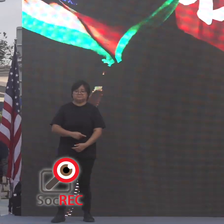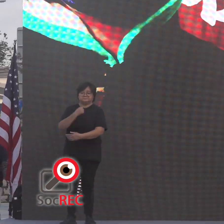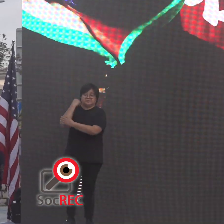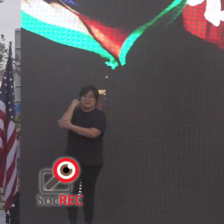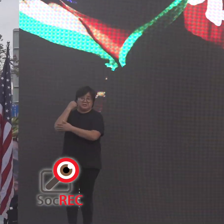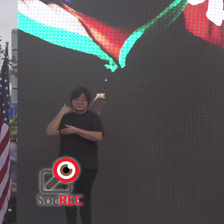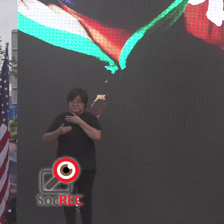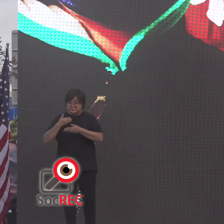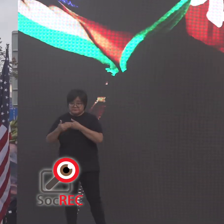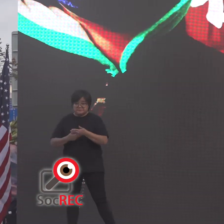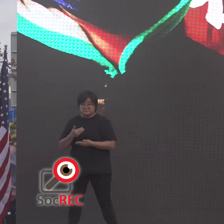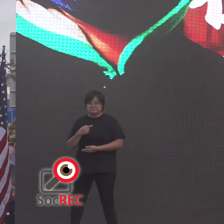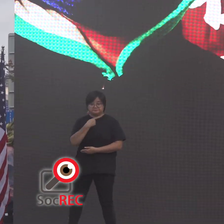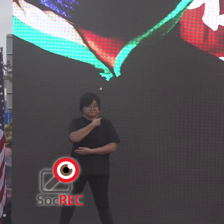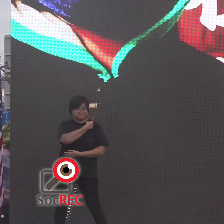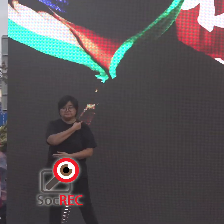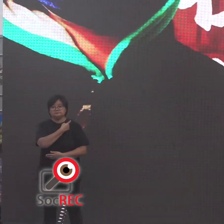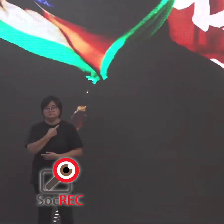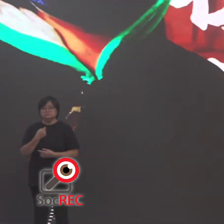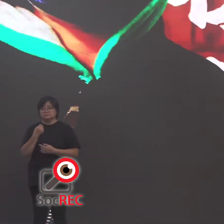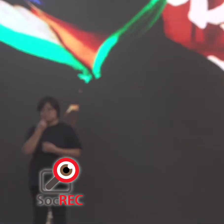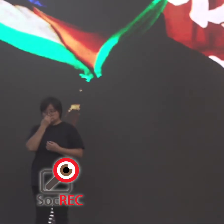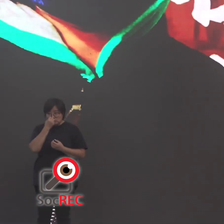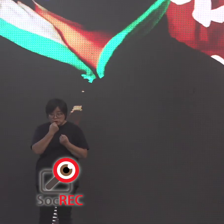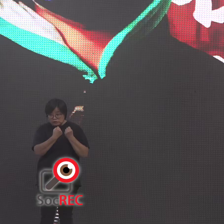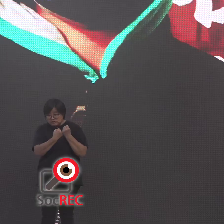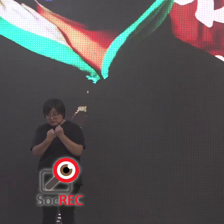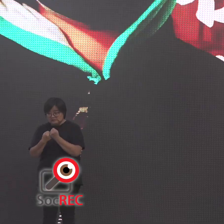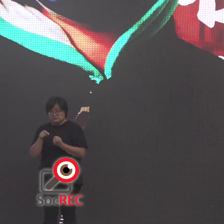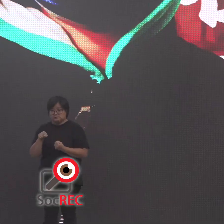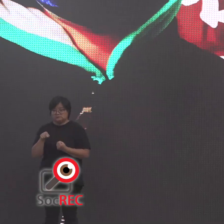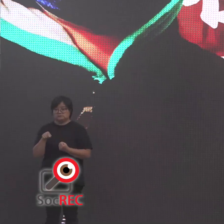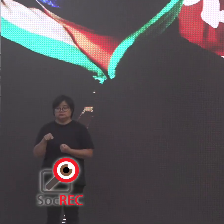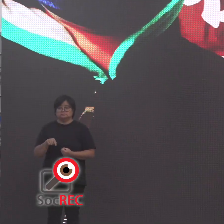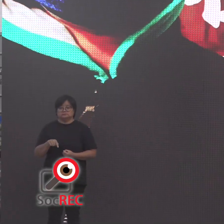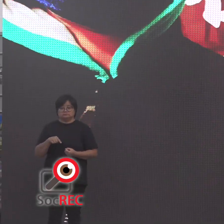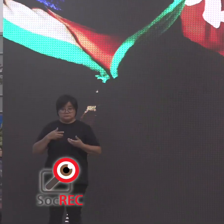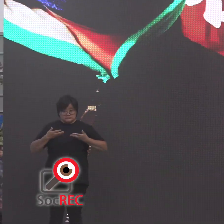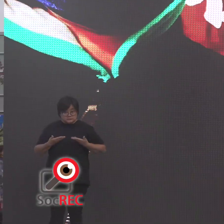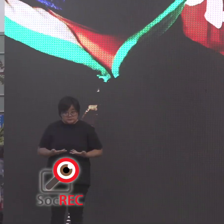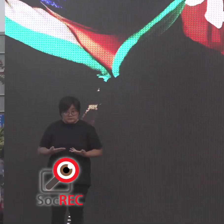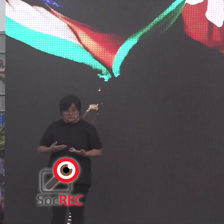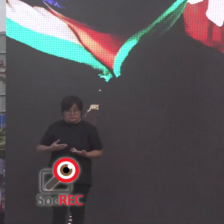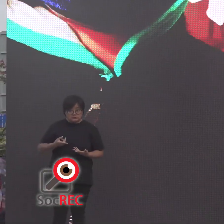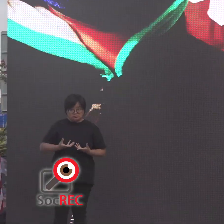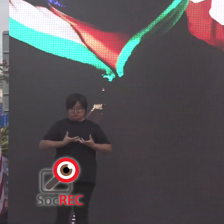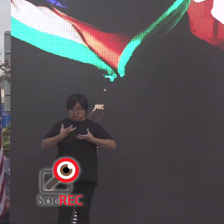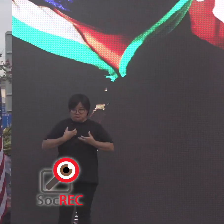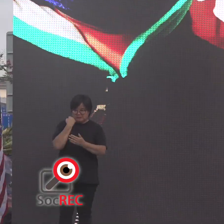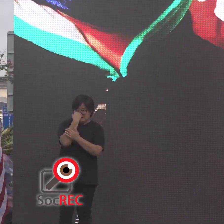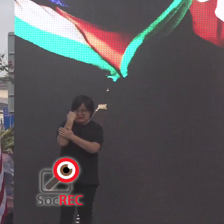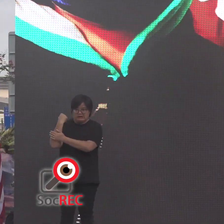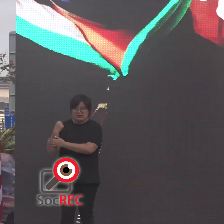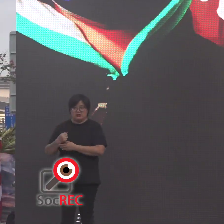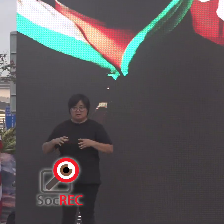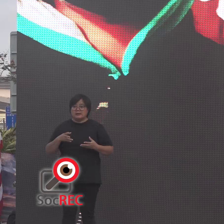開始的活動直到現在，他們一直都很熱心地參與。例如九二九當日，我們就有十萬個人